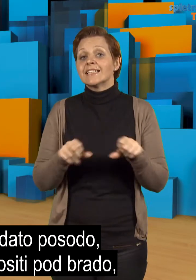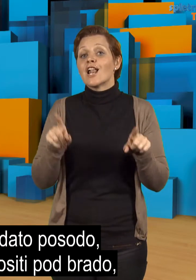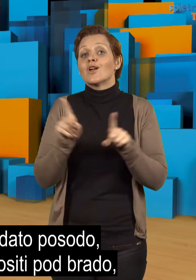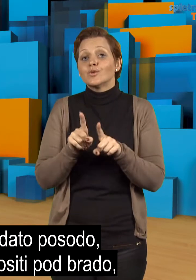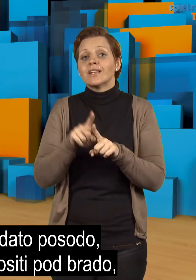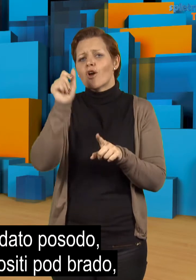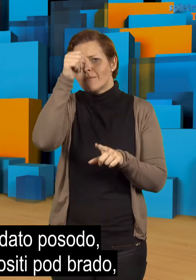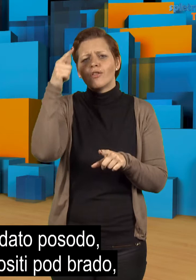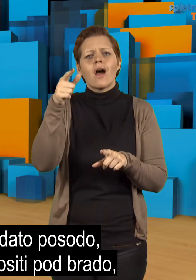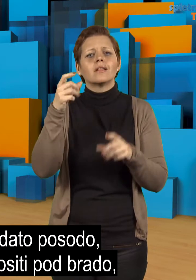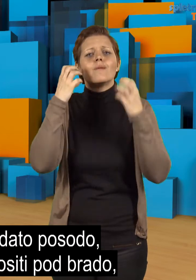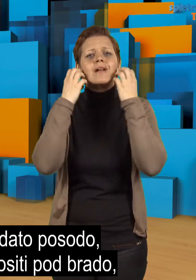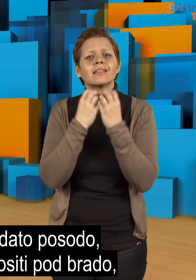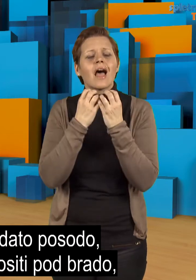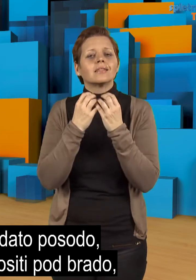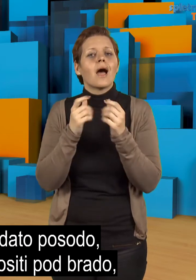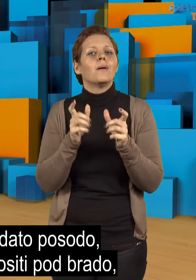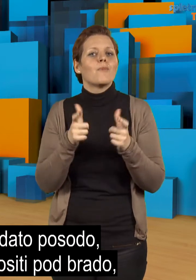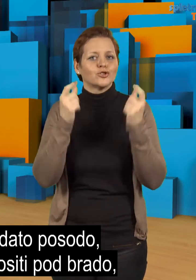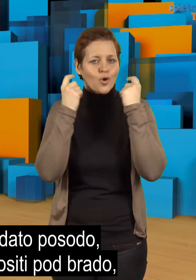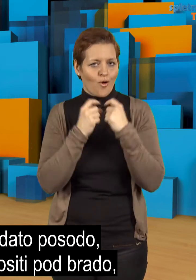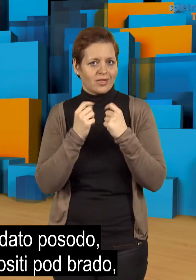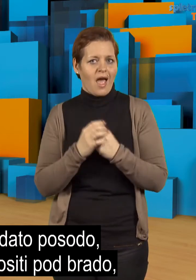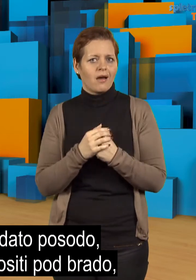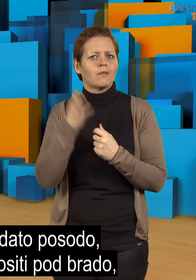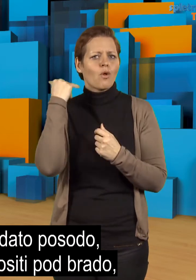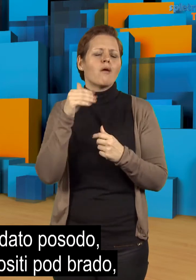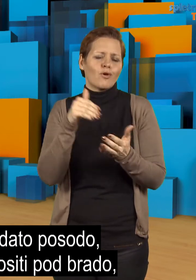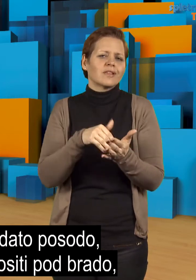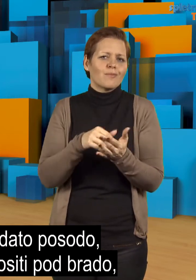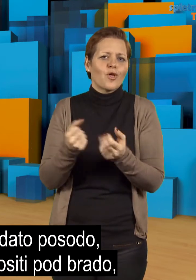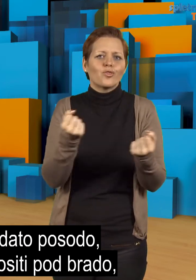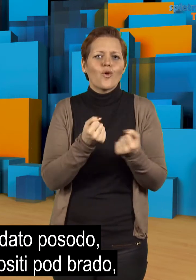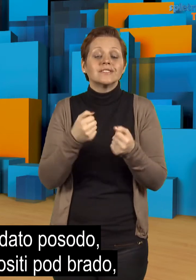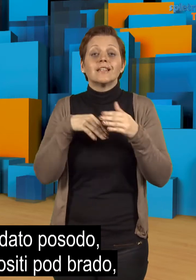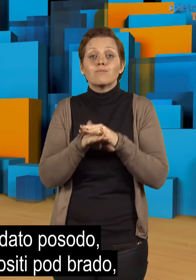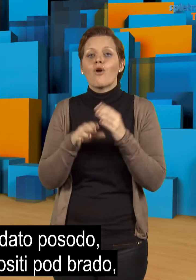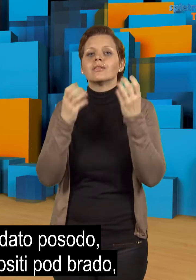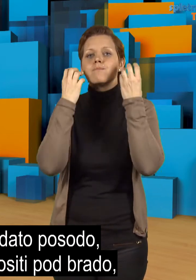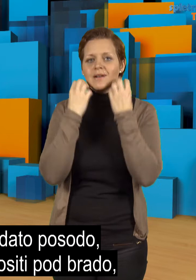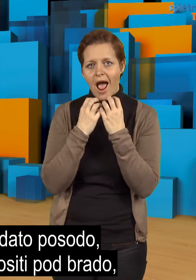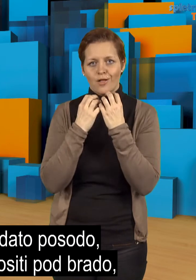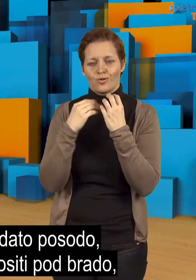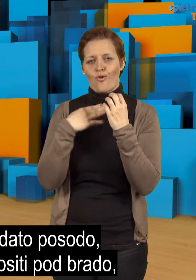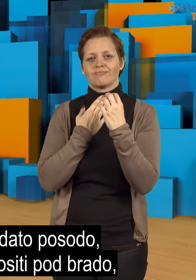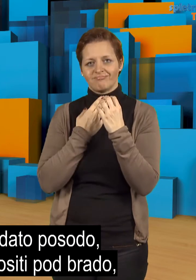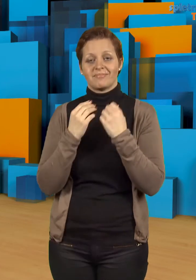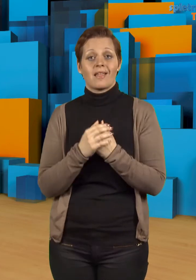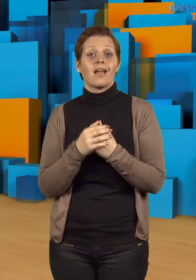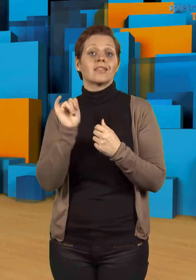Izdelal je tudi tako imenovano bradato posodo, ki jo je bilo potrebno nositi pod brado, da so jo moški prekrili z brado, ženske